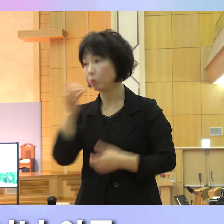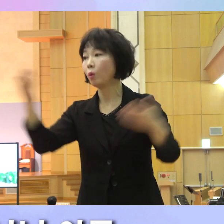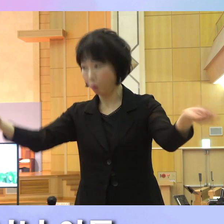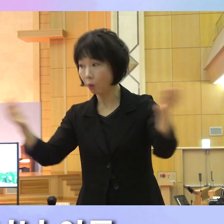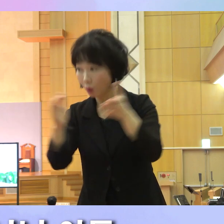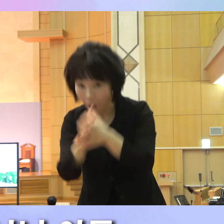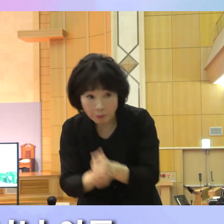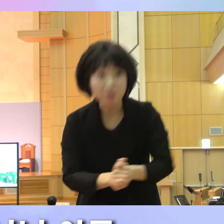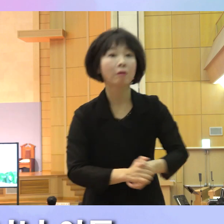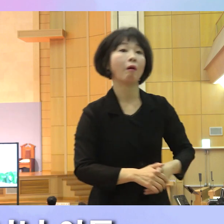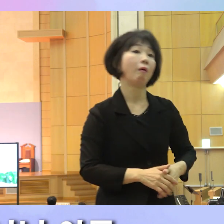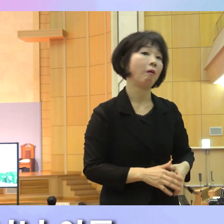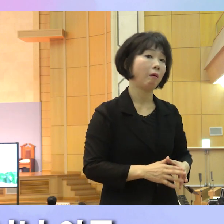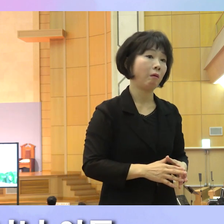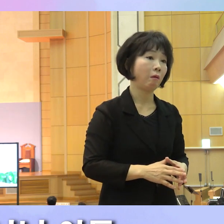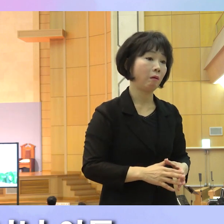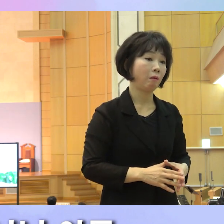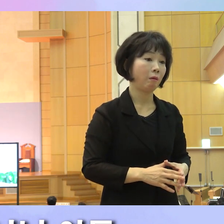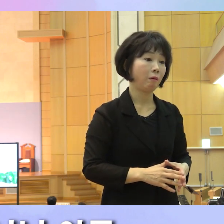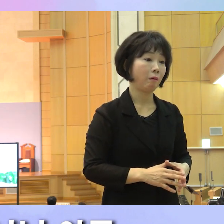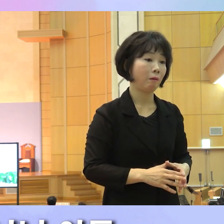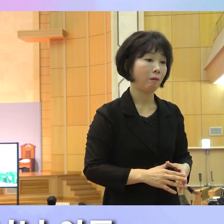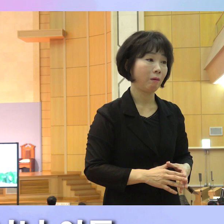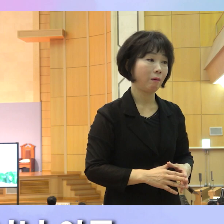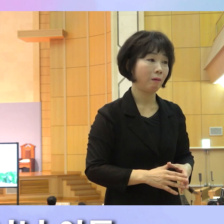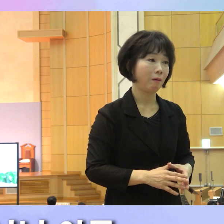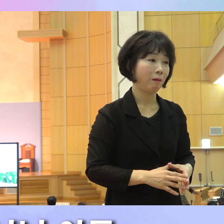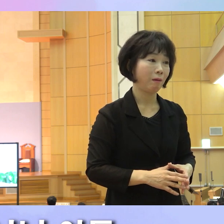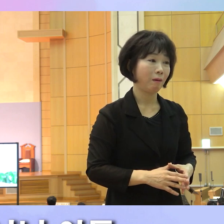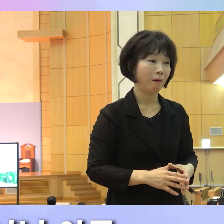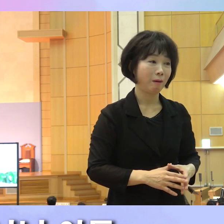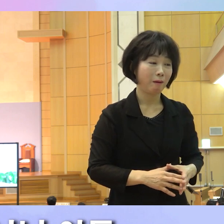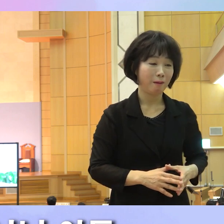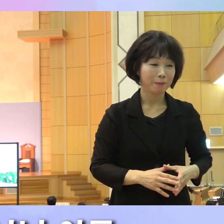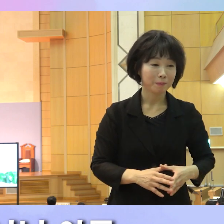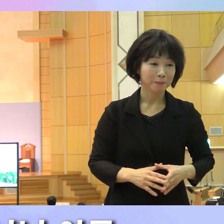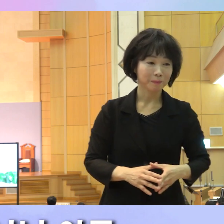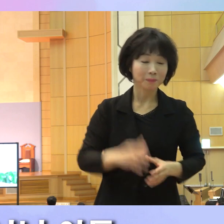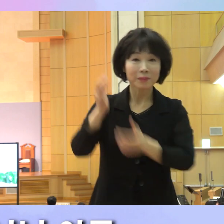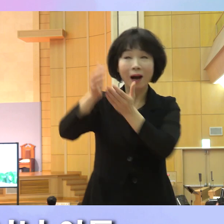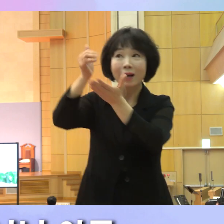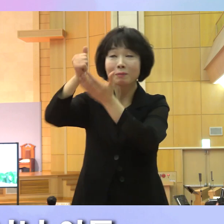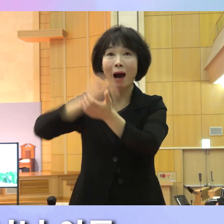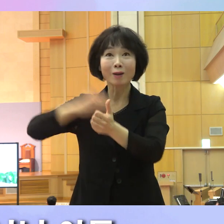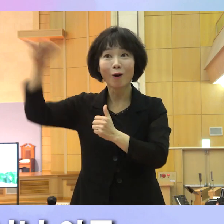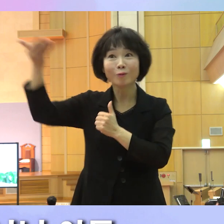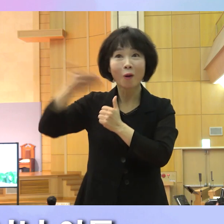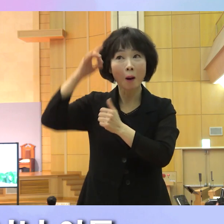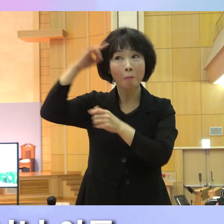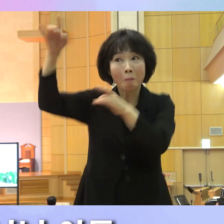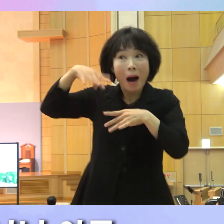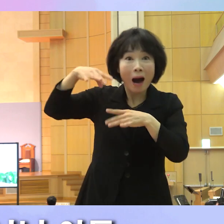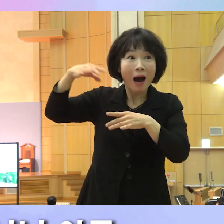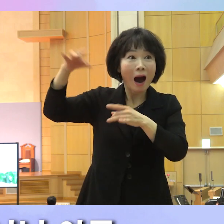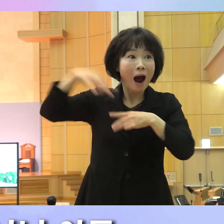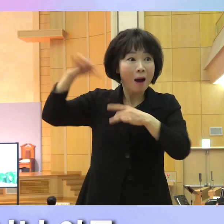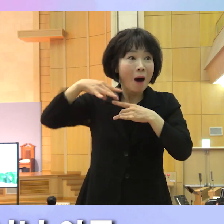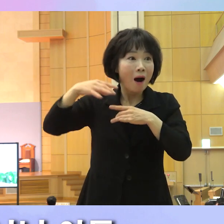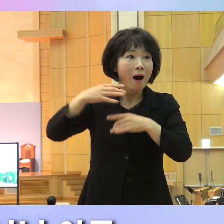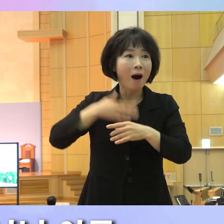자체는 하나님이 나에게 알려줬다는 걸 내가 몰랐던 것 뿐이지 하나님이 알려줬으니까 알고 말한